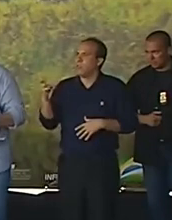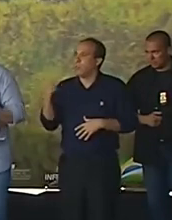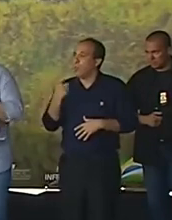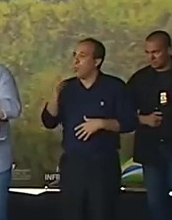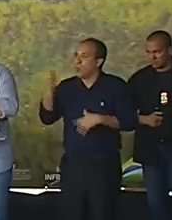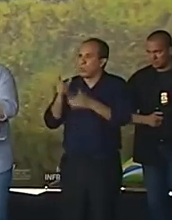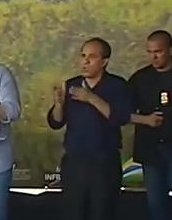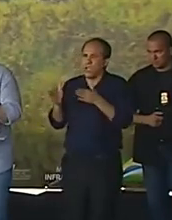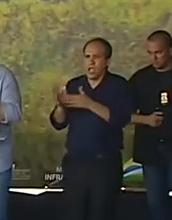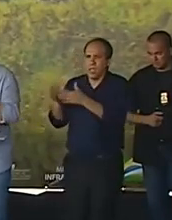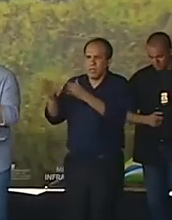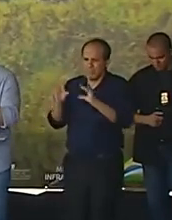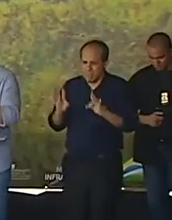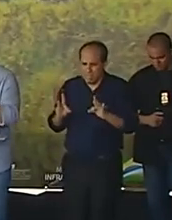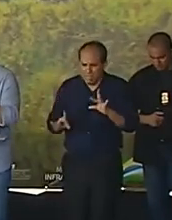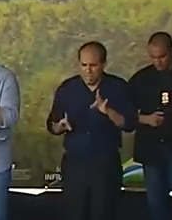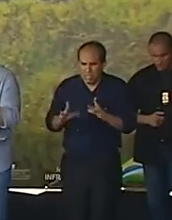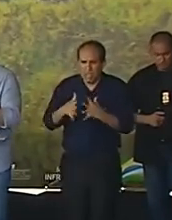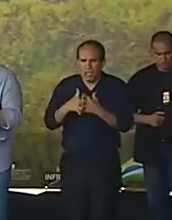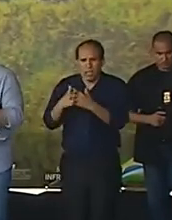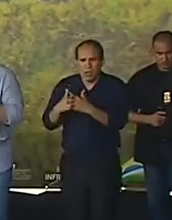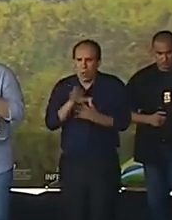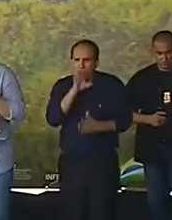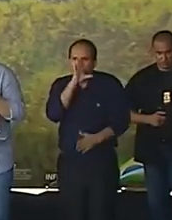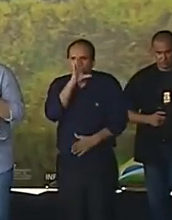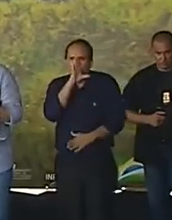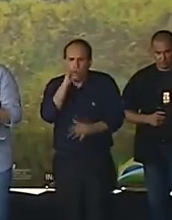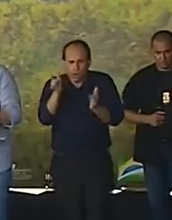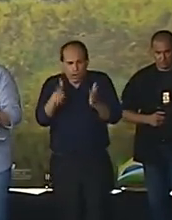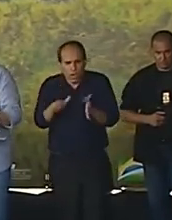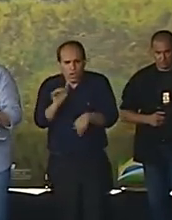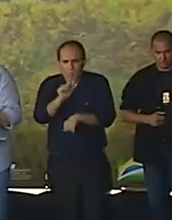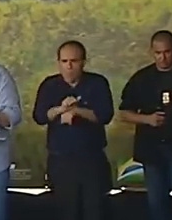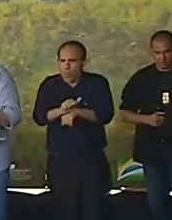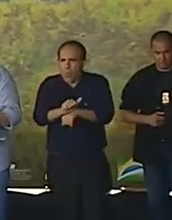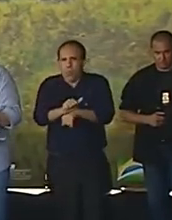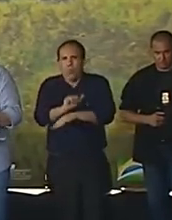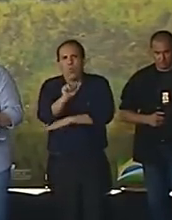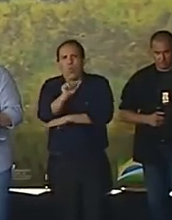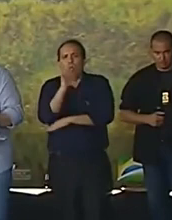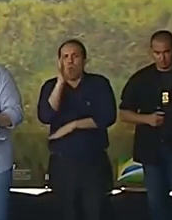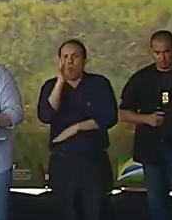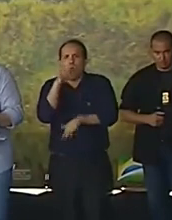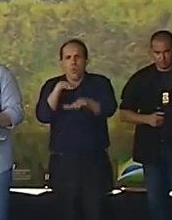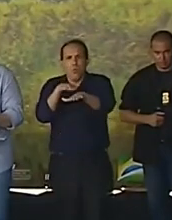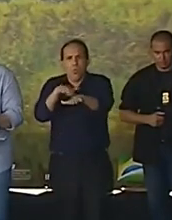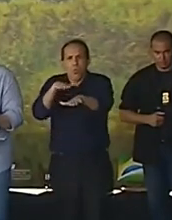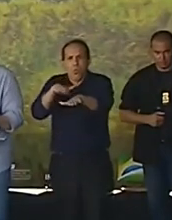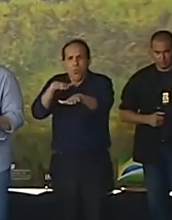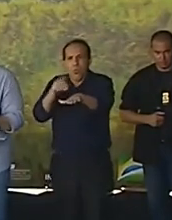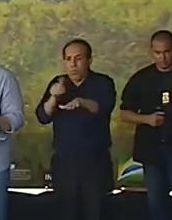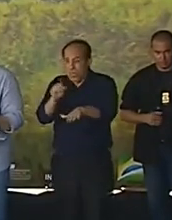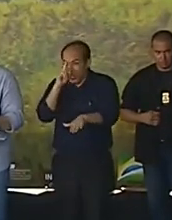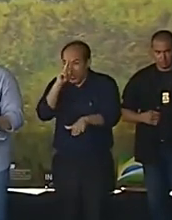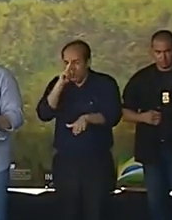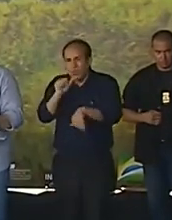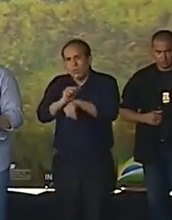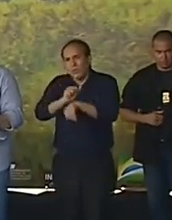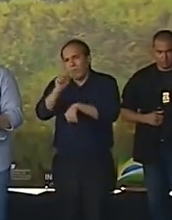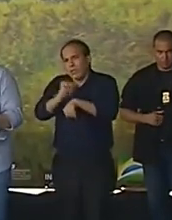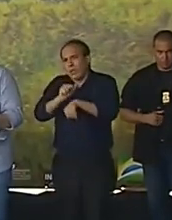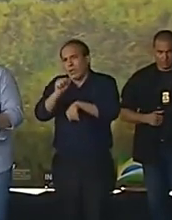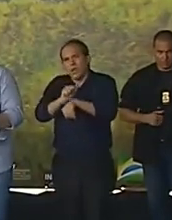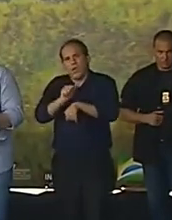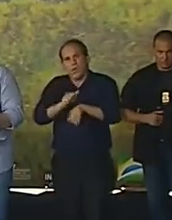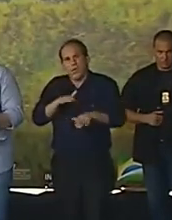do outro, aquele atoleiro, caminhoneiros parados, 10 dias na fila, esperando uma oportunidade de